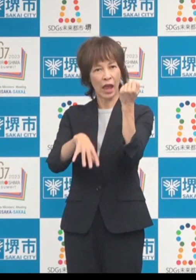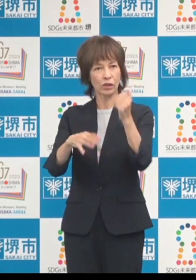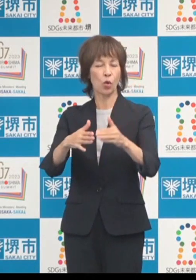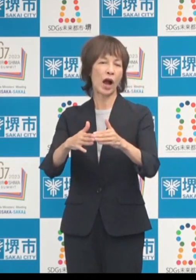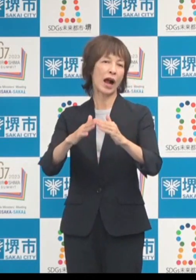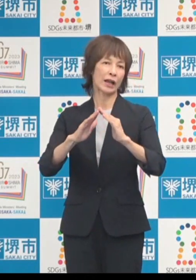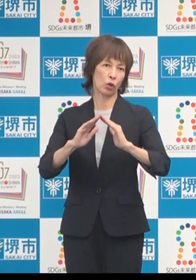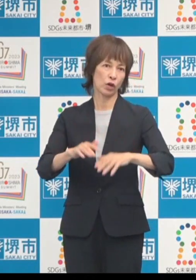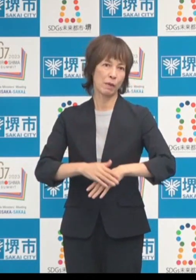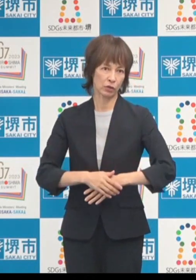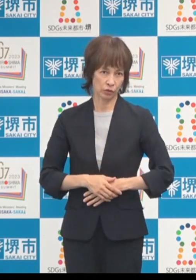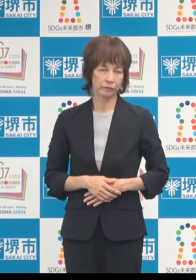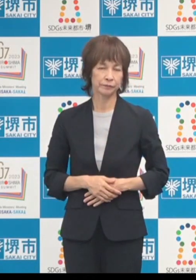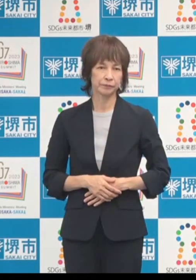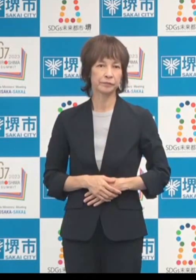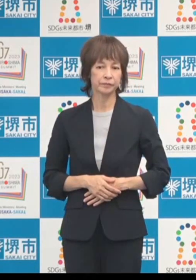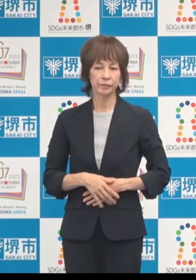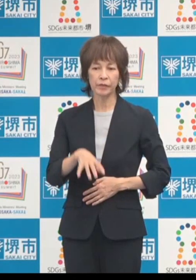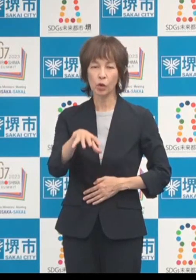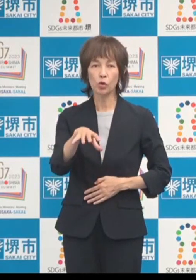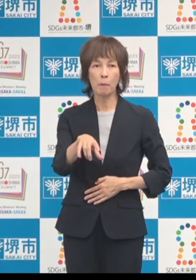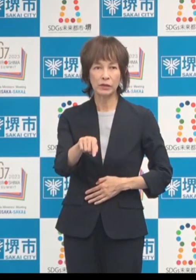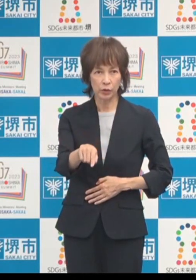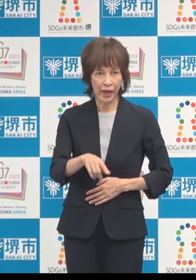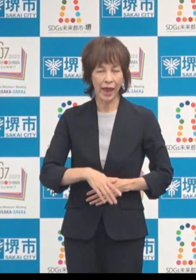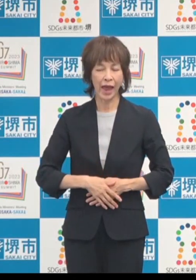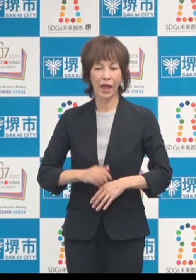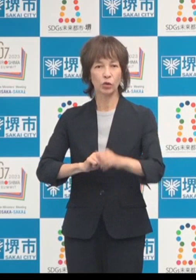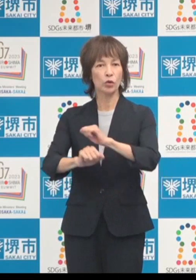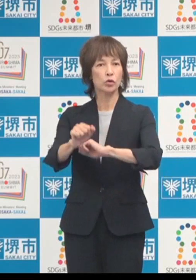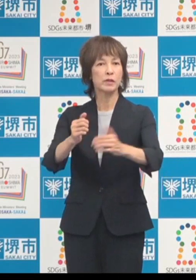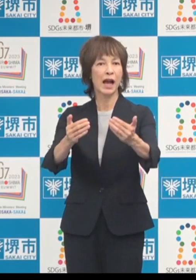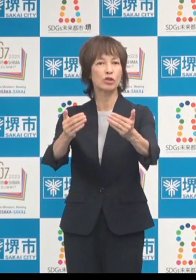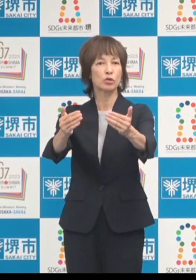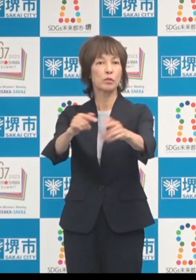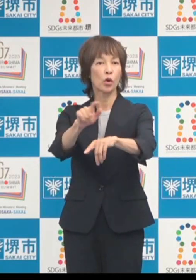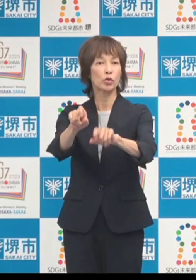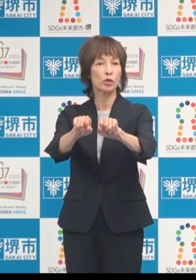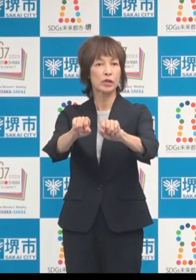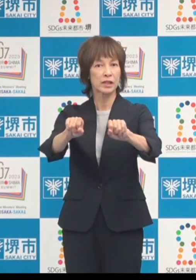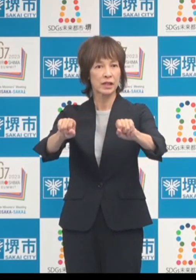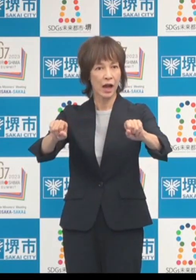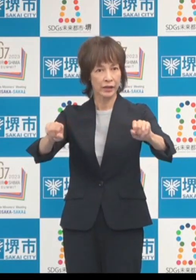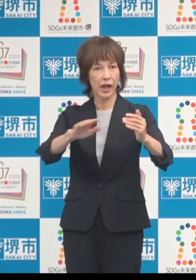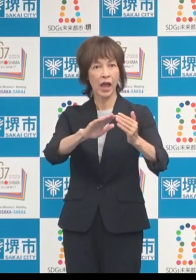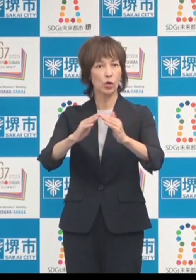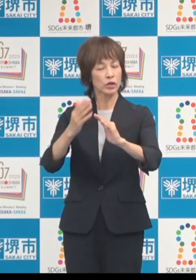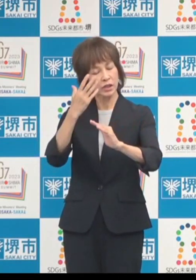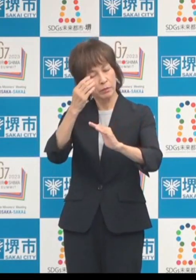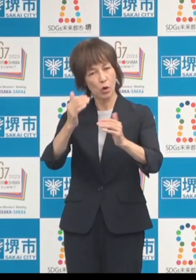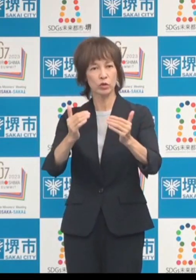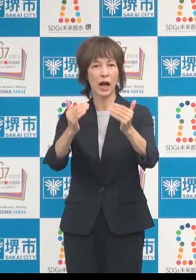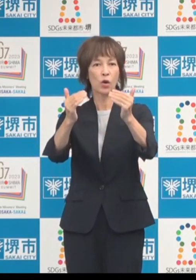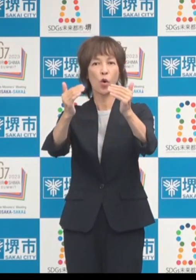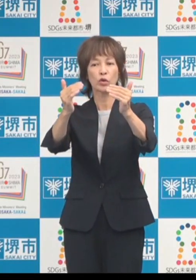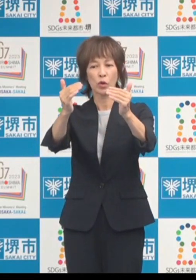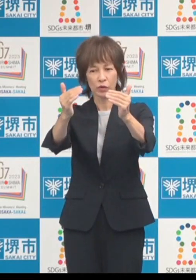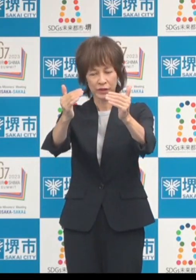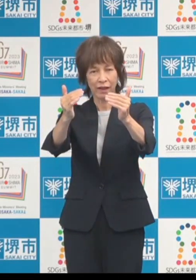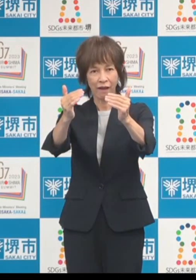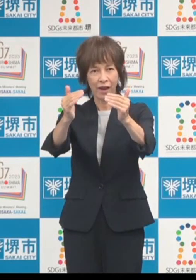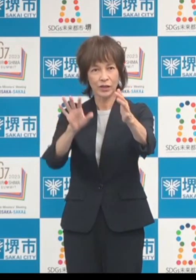。ですので、そこの場所で取り組みが進むことによって都市魅力が向上して、それがひい